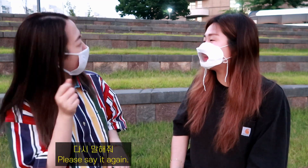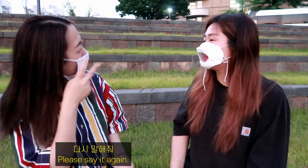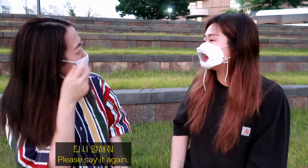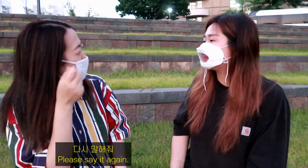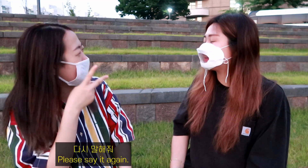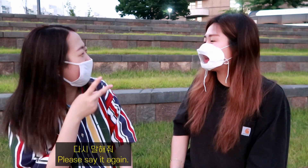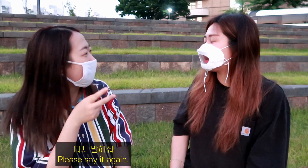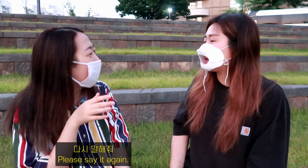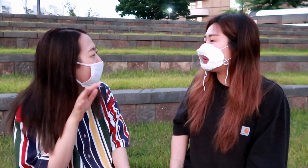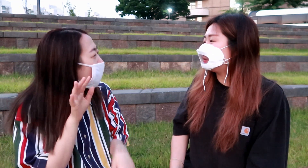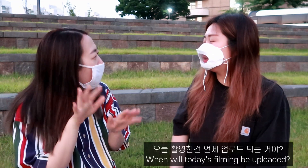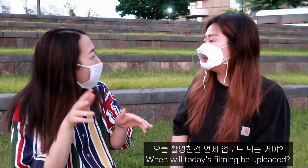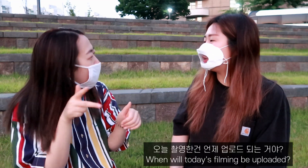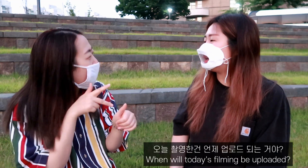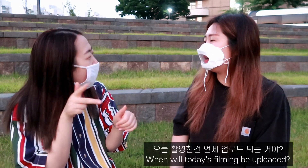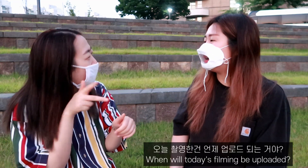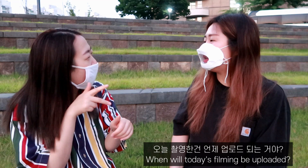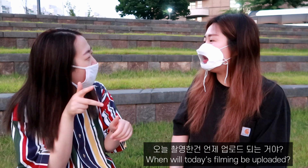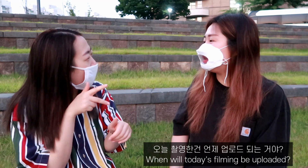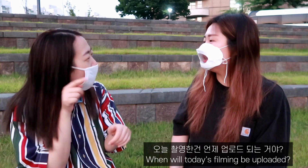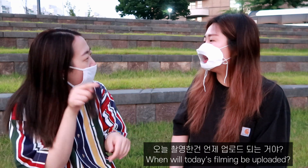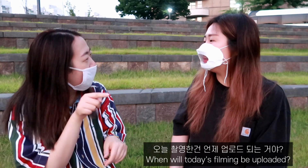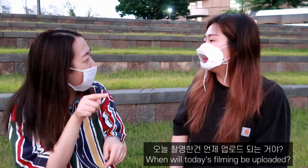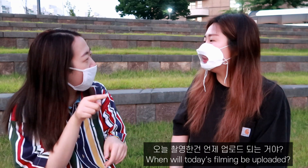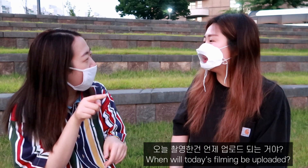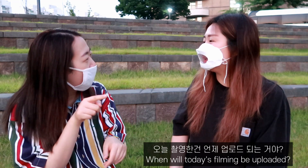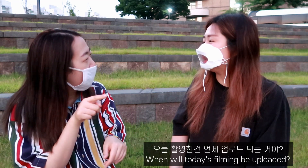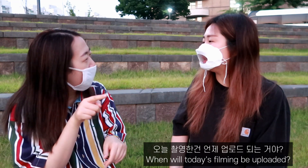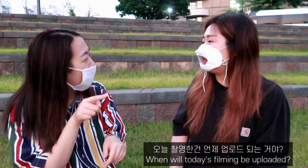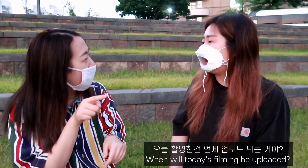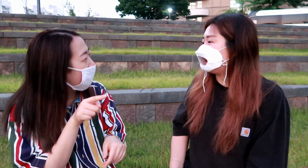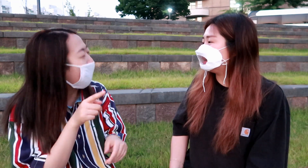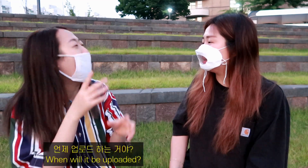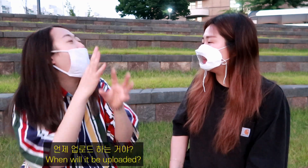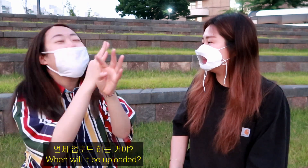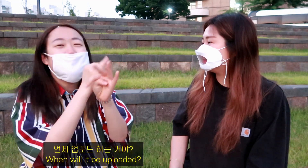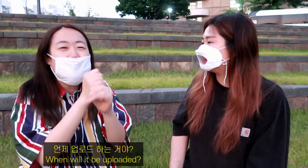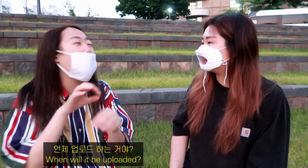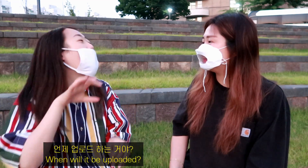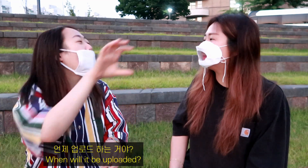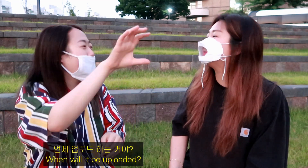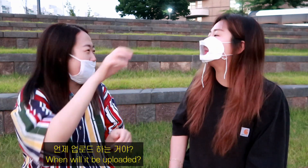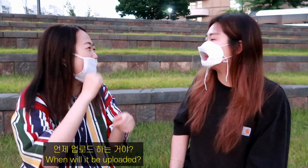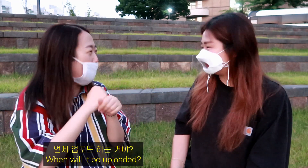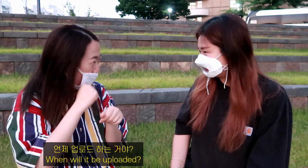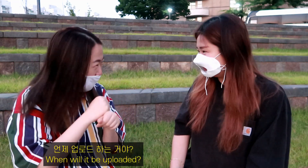다들 말해봐. 오늘 촬영한 거 언제 업로드 되는 거야? 언제 업로드 하는 거야?